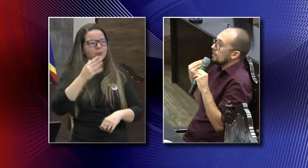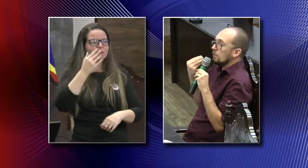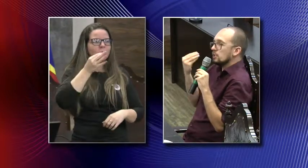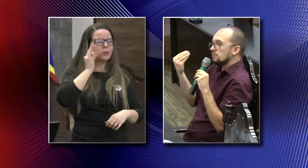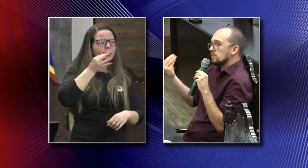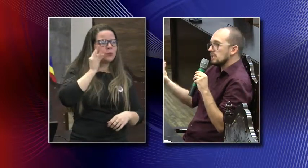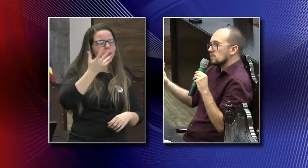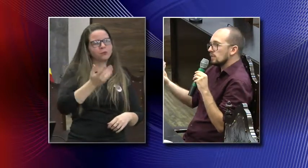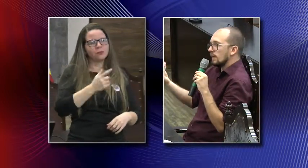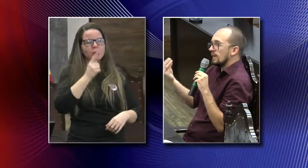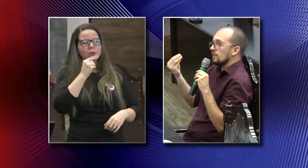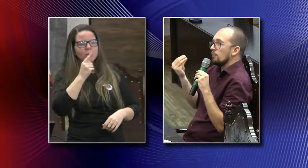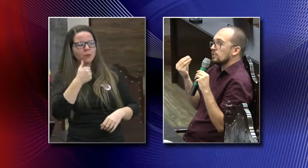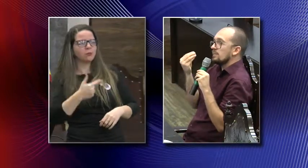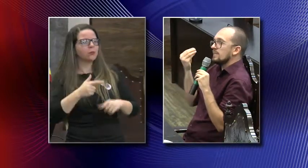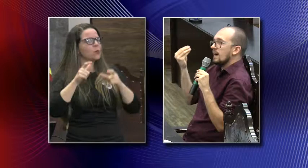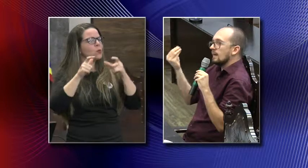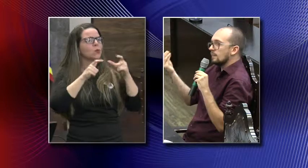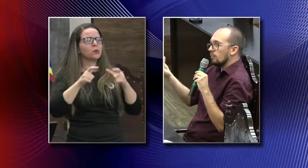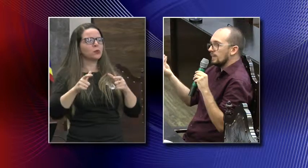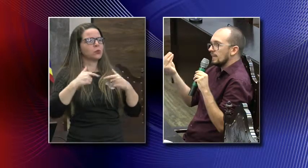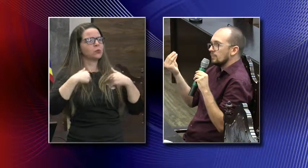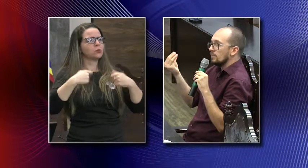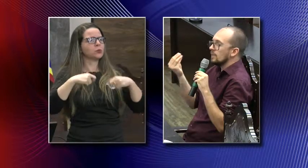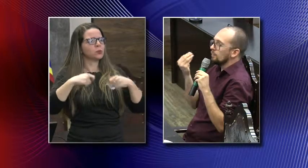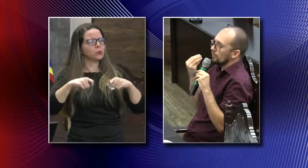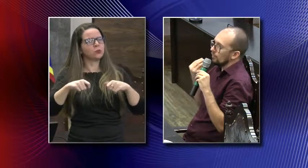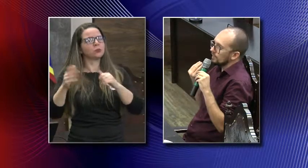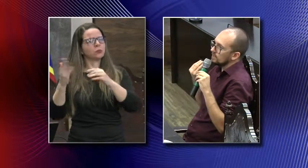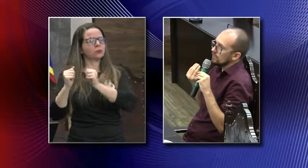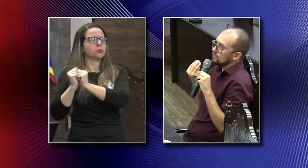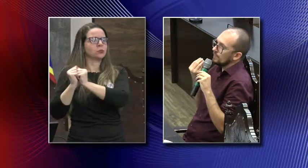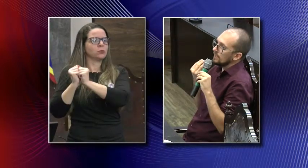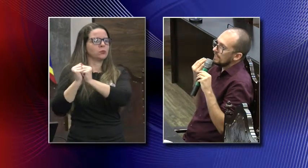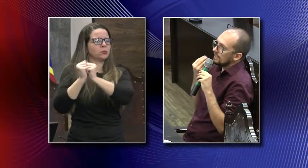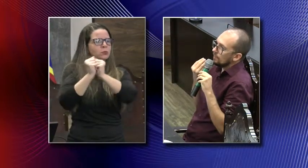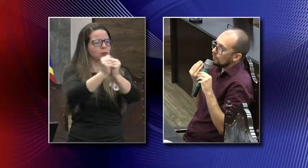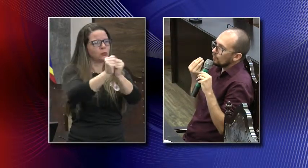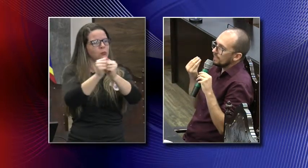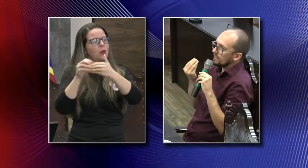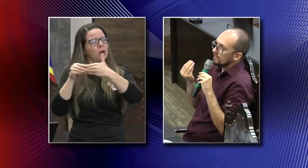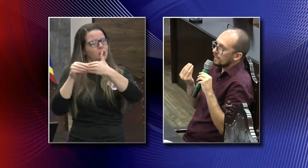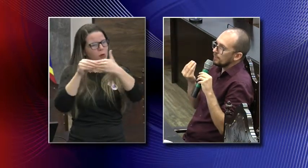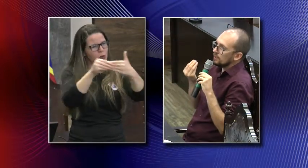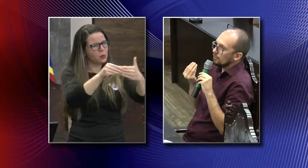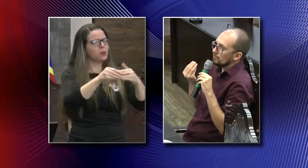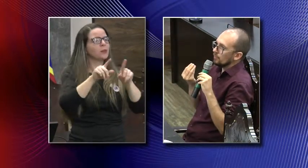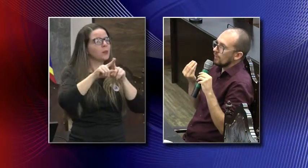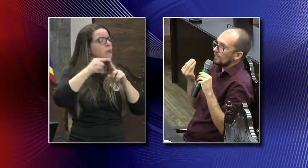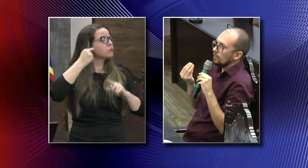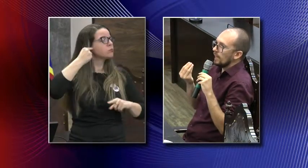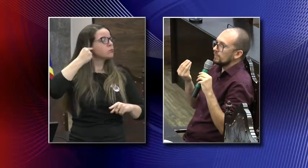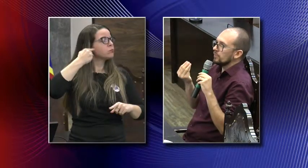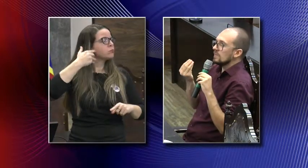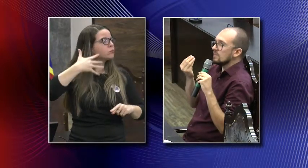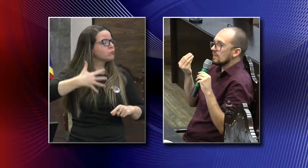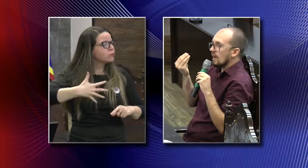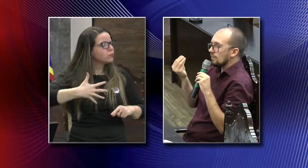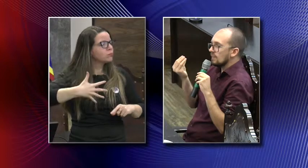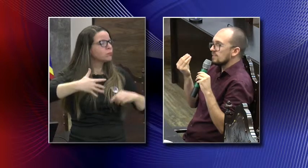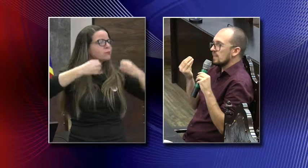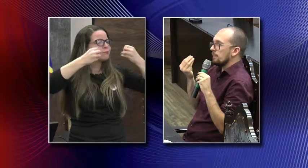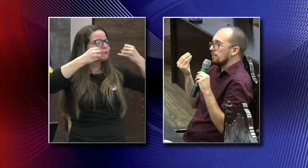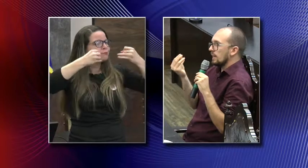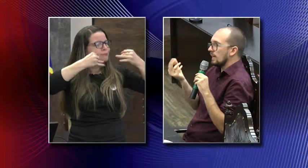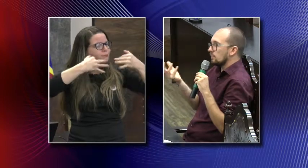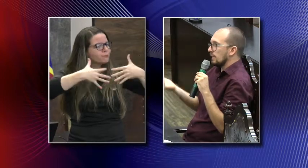intérprete não pode me direcionar, ele não pode me guiar até o banheiro. Por conta disso, o guia-intérprete é o profissional adequado que